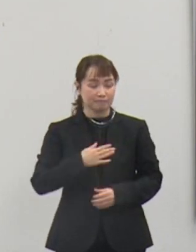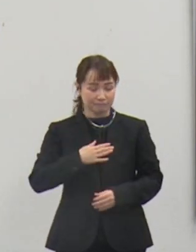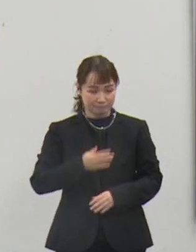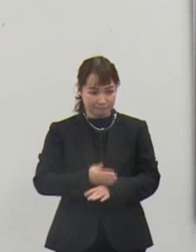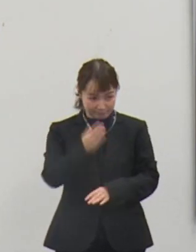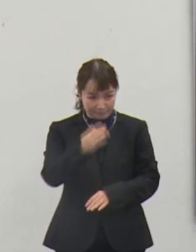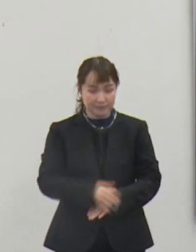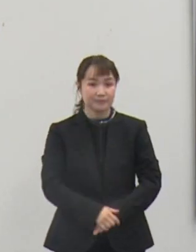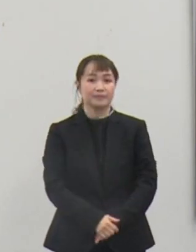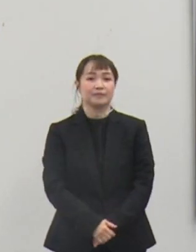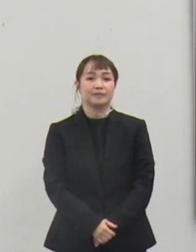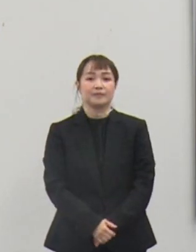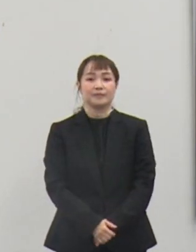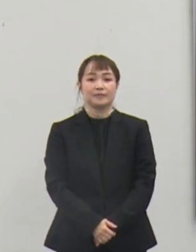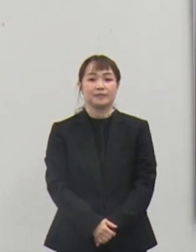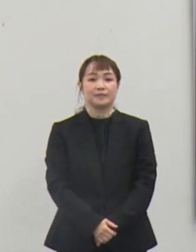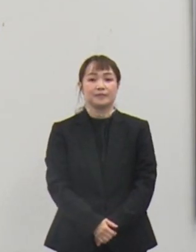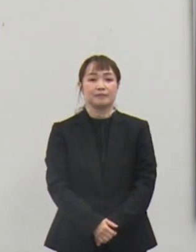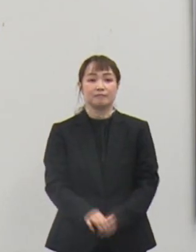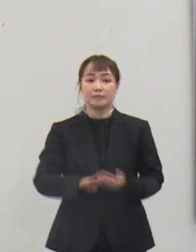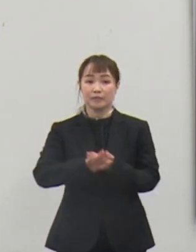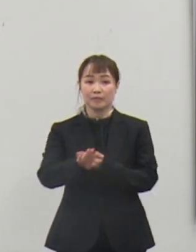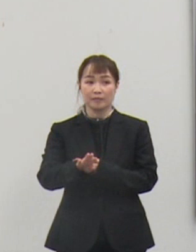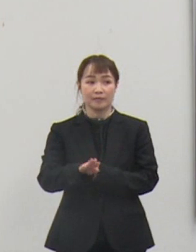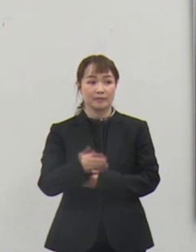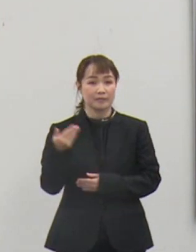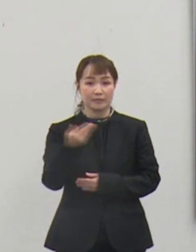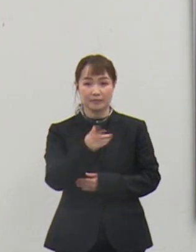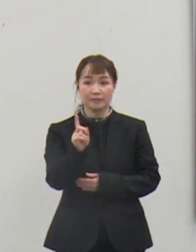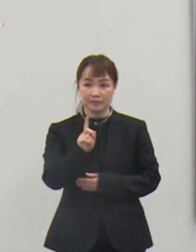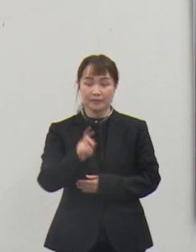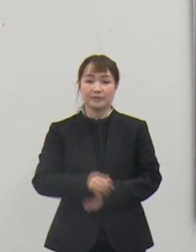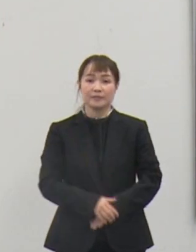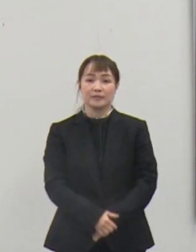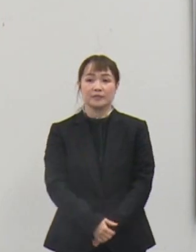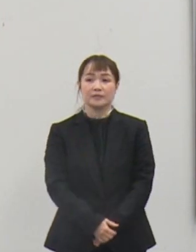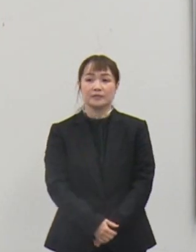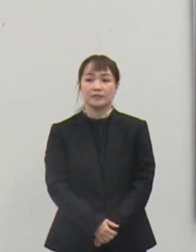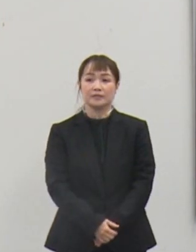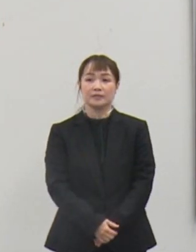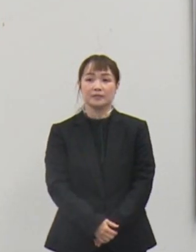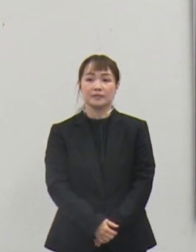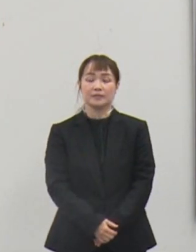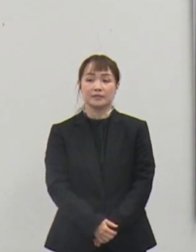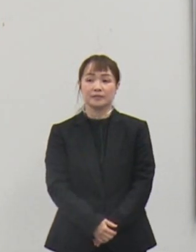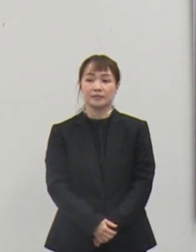ました。ありがとうございます。 他にありませんでしょうか。